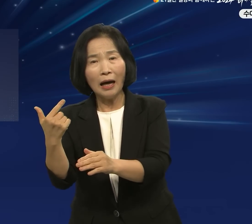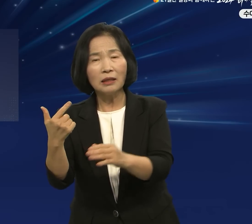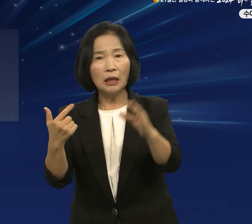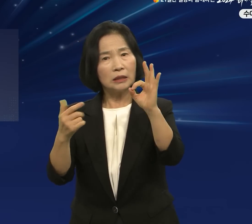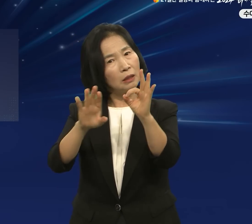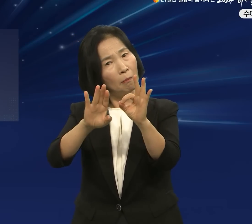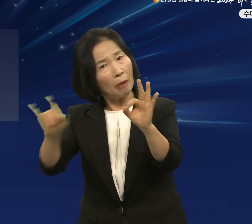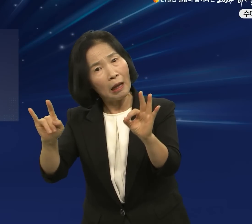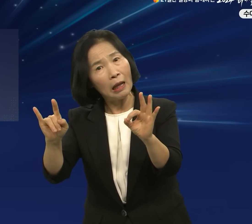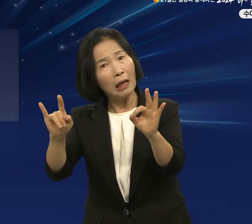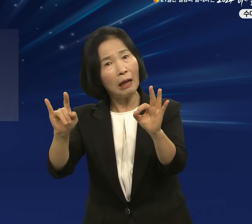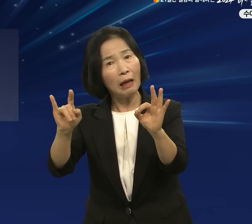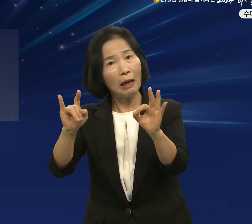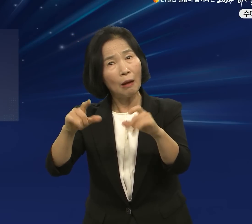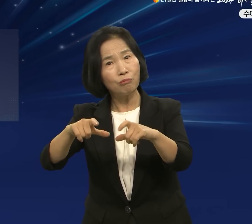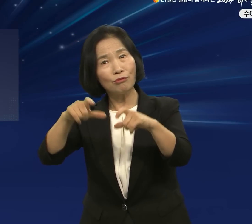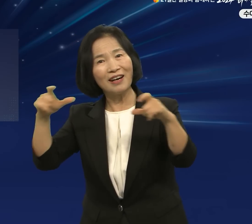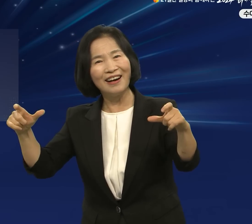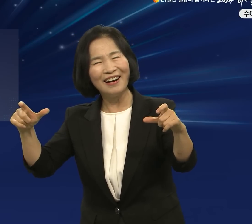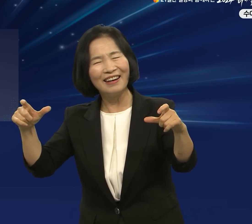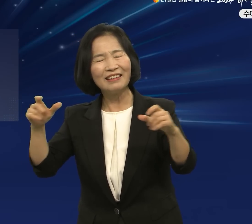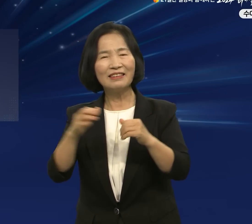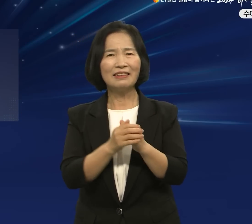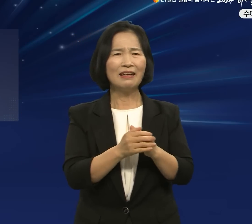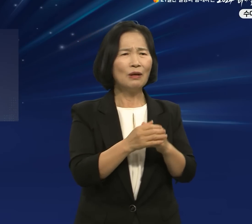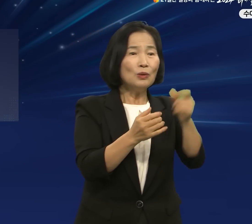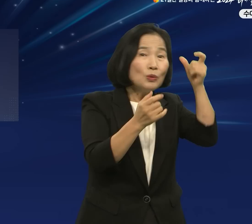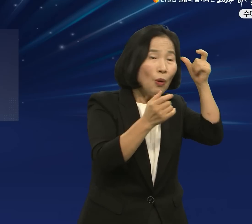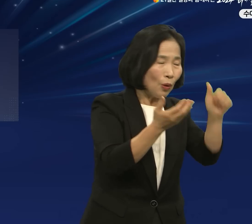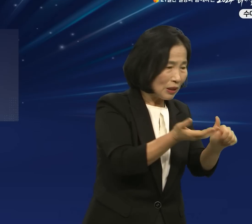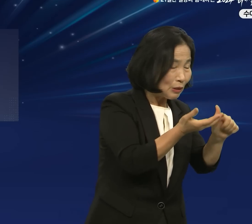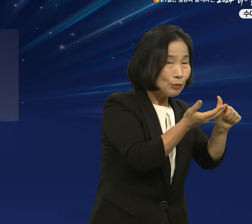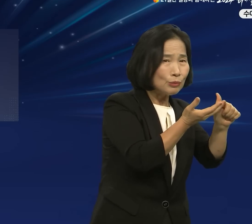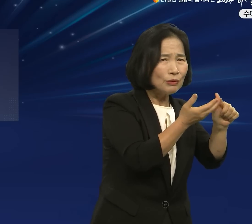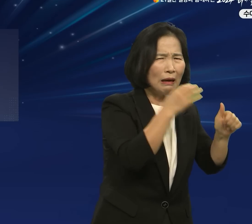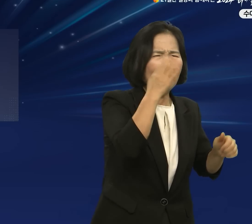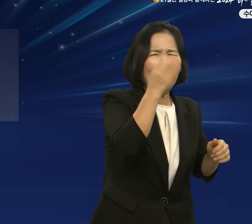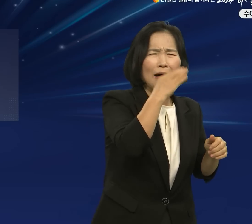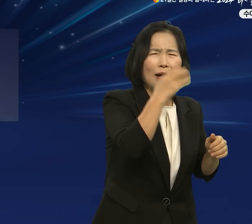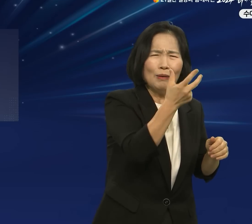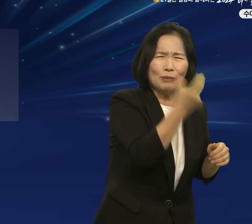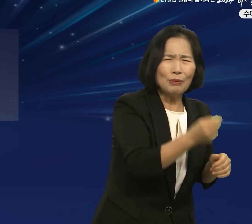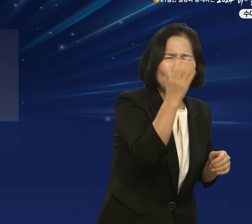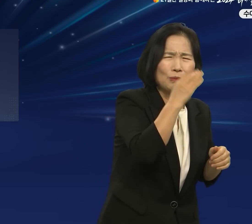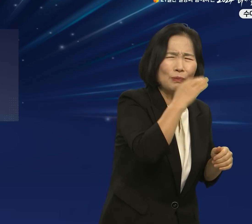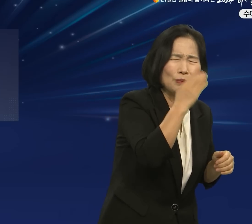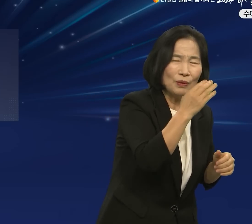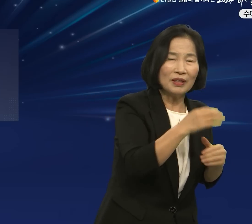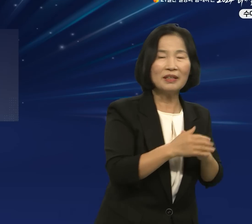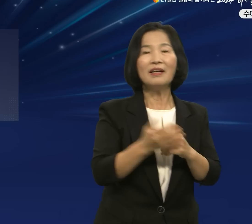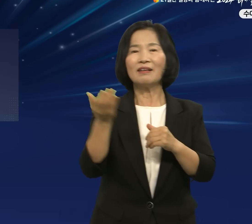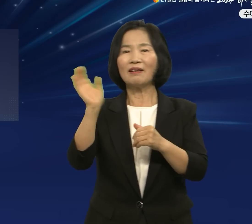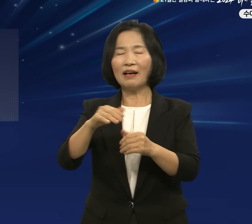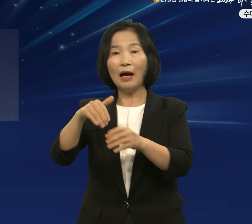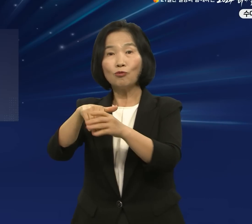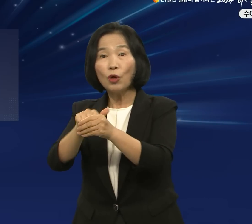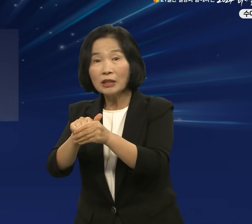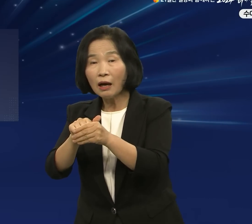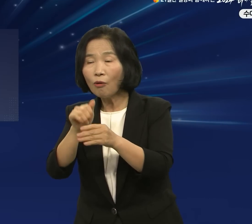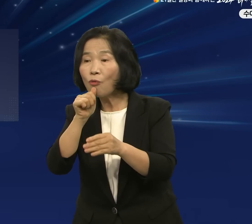외양간에서는 지독한 냄새가 났는데 된장 항아리에서는 된장이